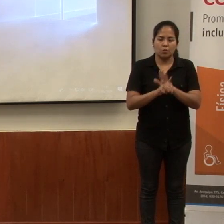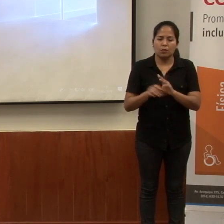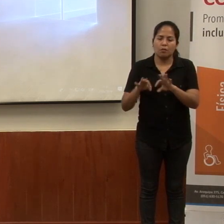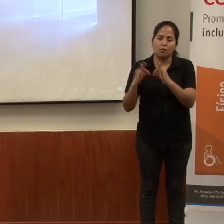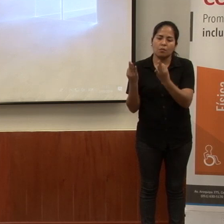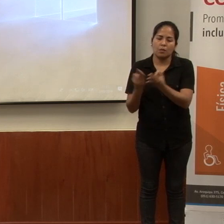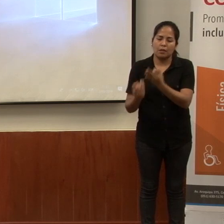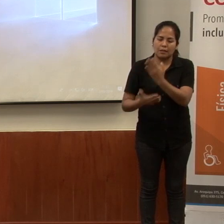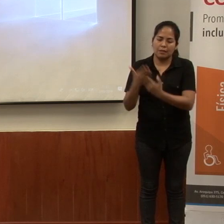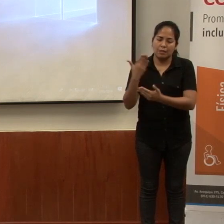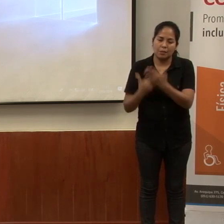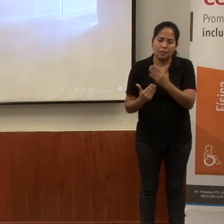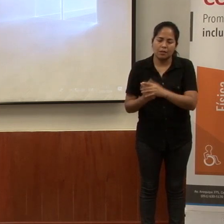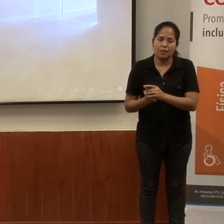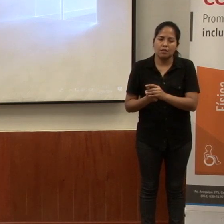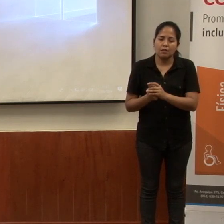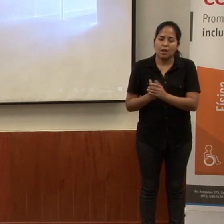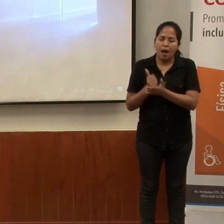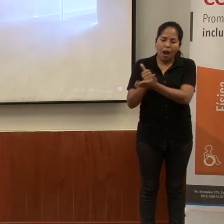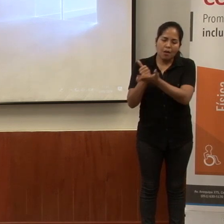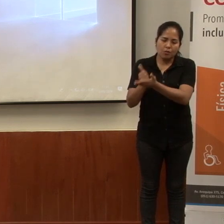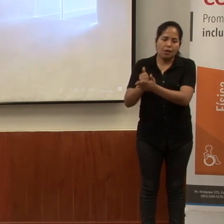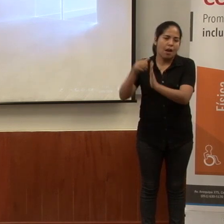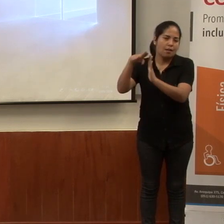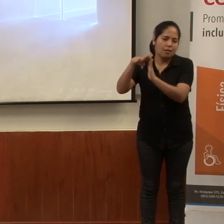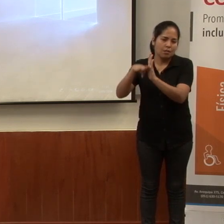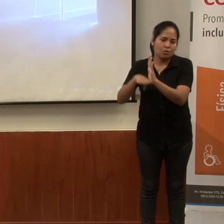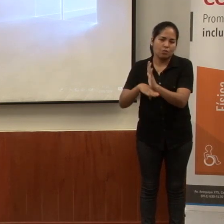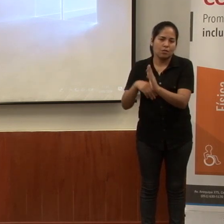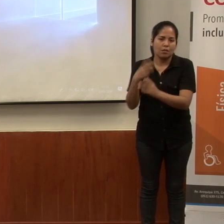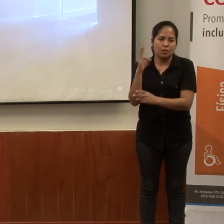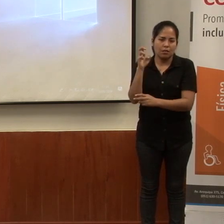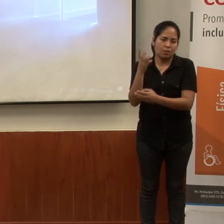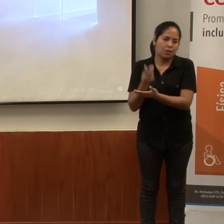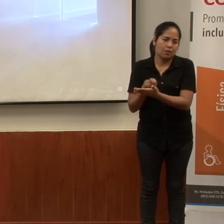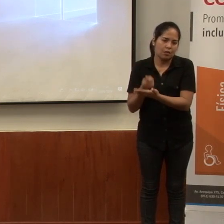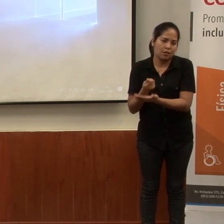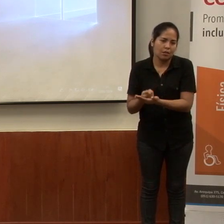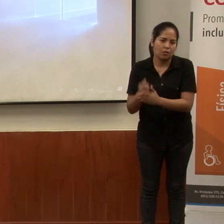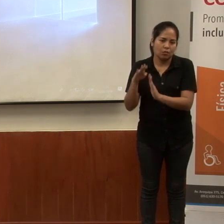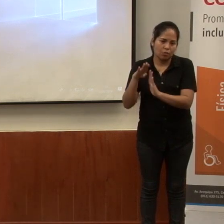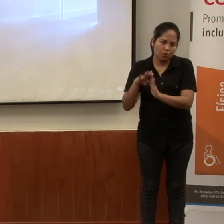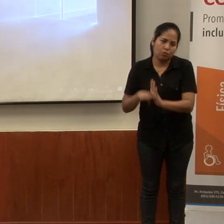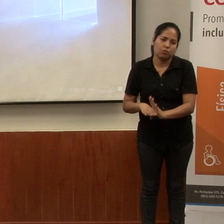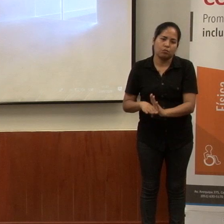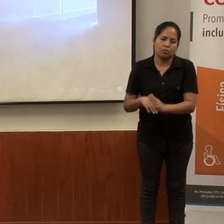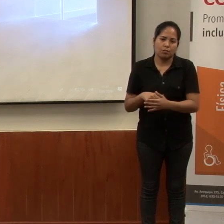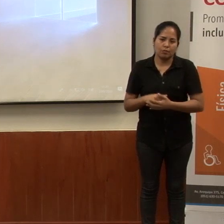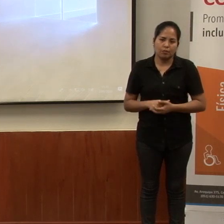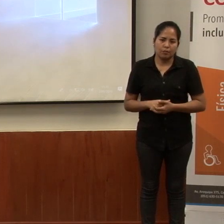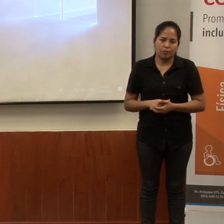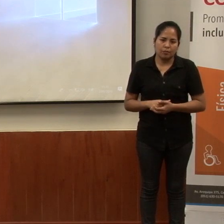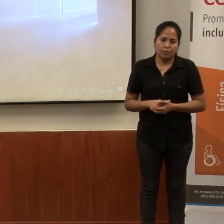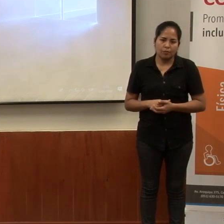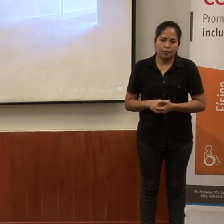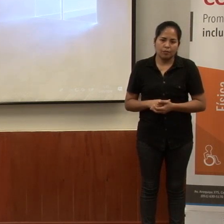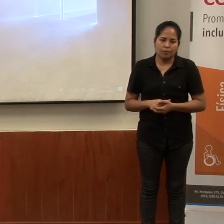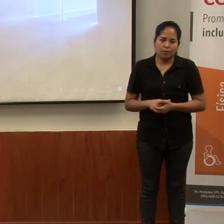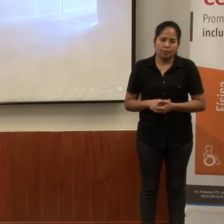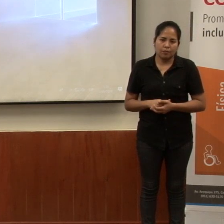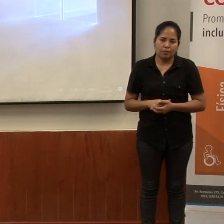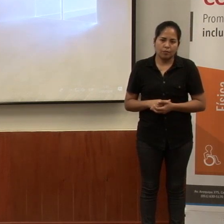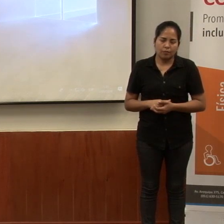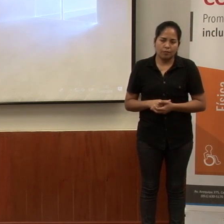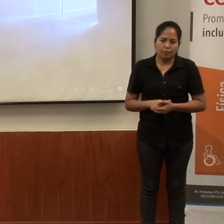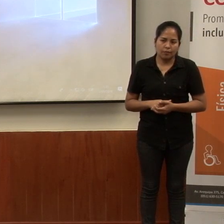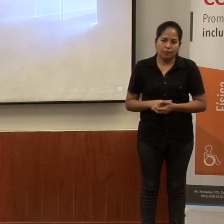niveles. Yo creo que es así, y es la manera como pudiéramos ir contribuyendo. Entonces, eso es lo que quería decirles,